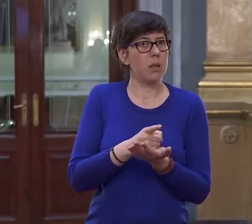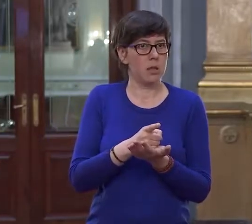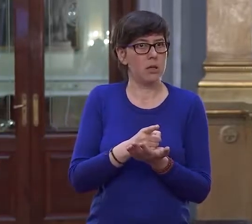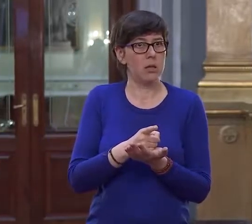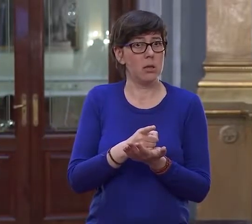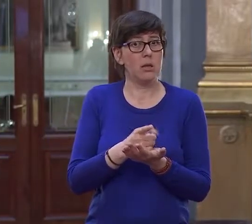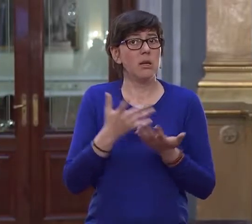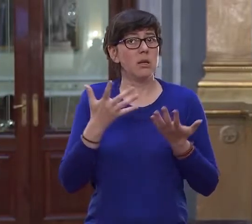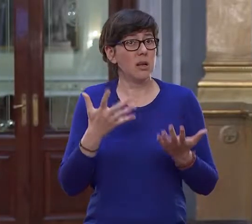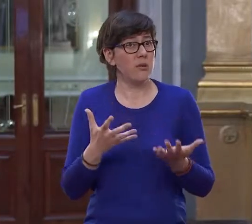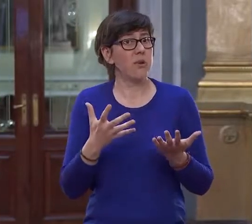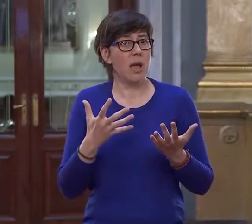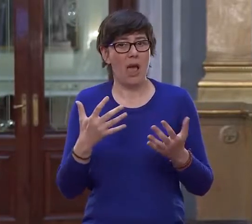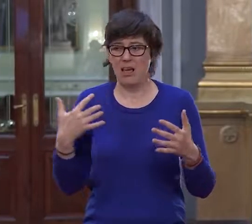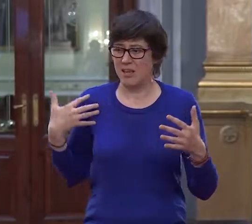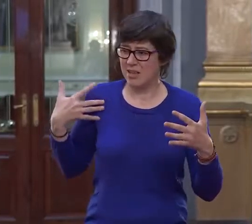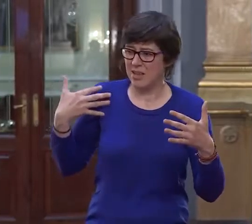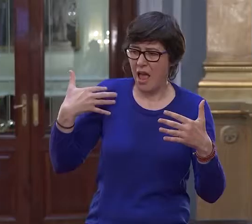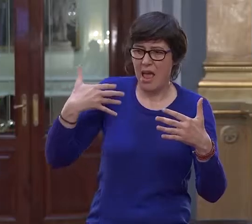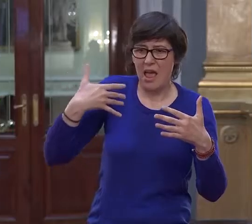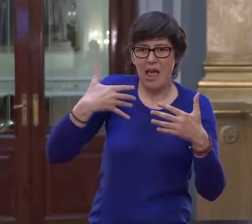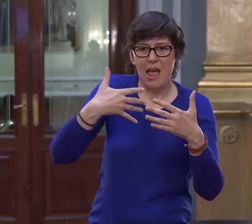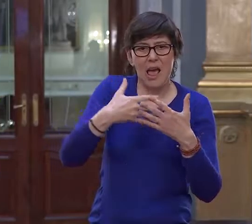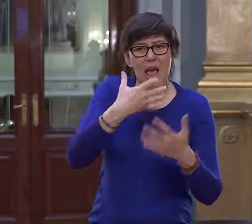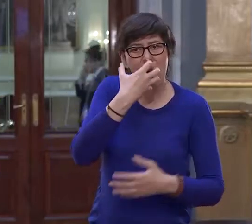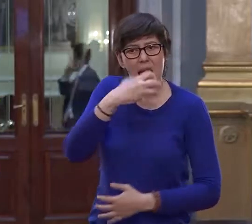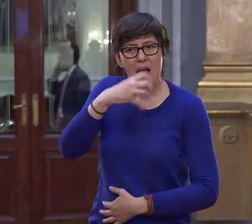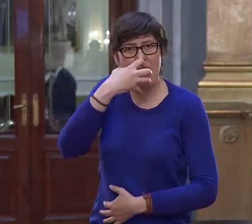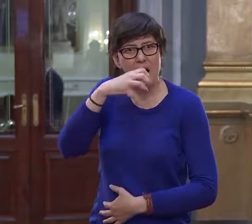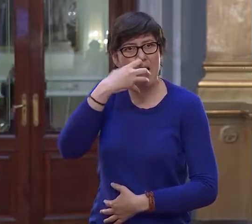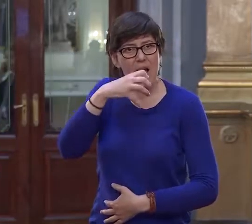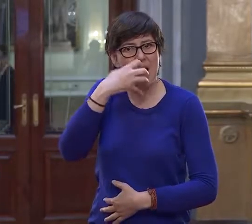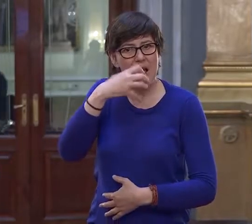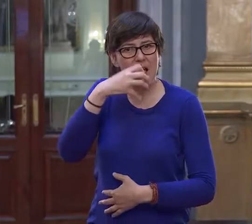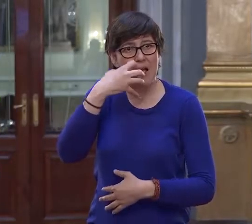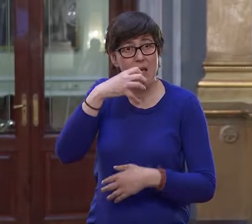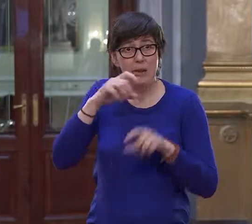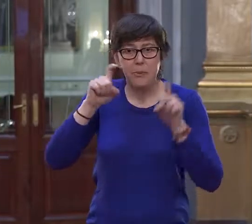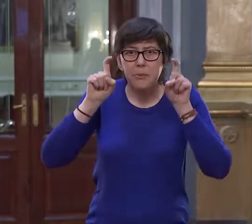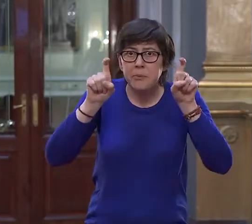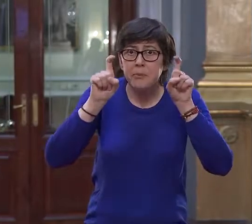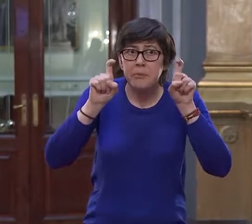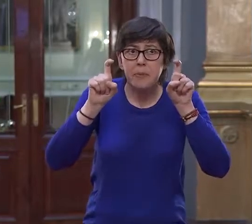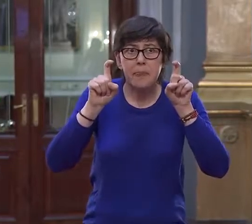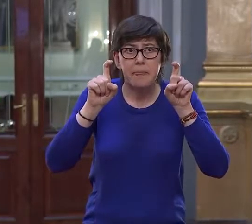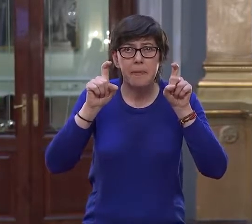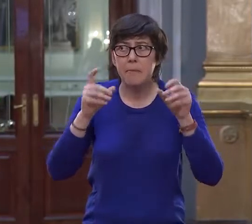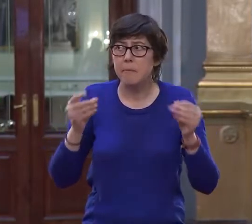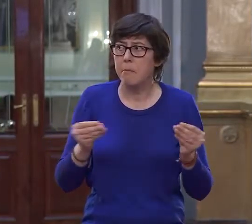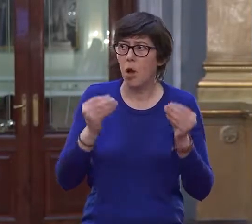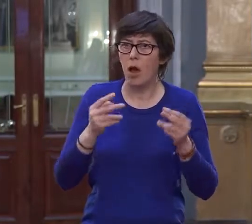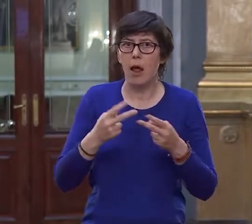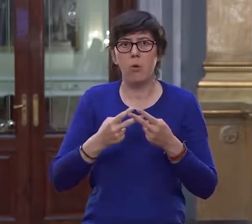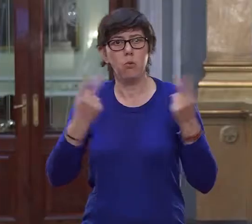también una nueva huelga educativa. Tras mucho tiempo de clamor popular